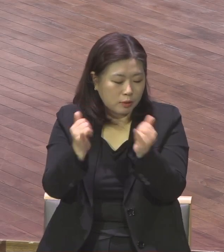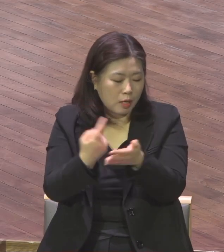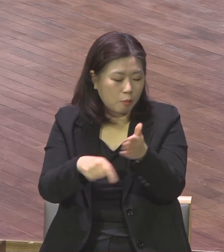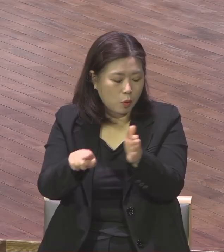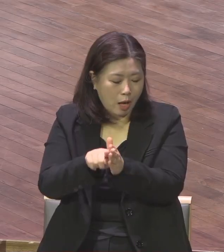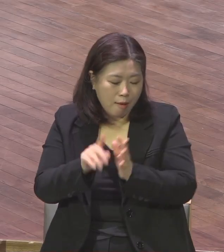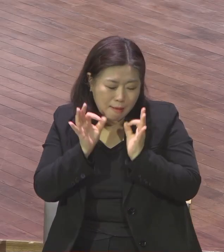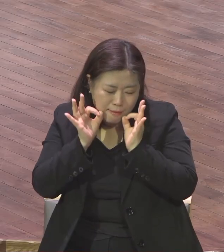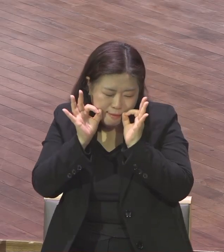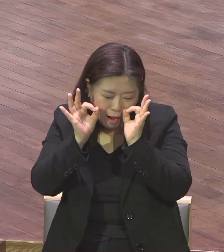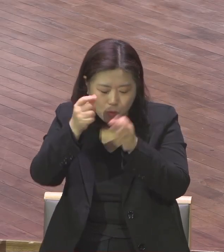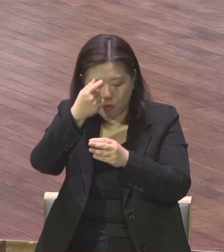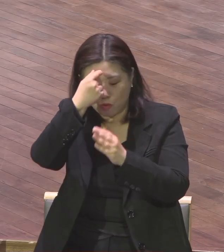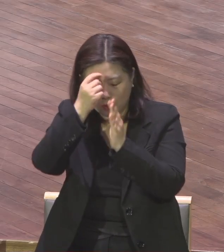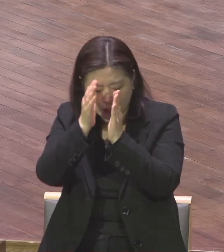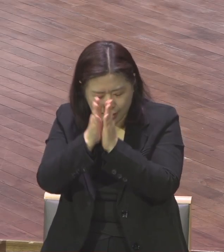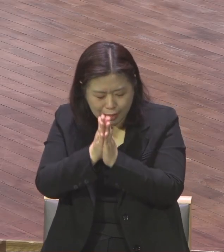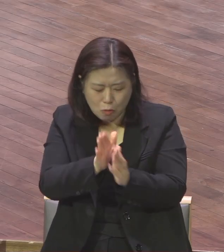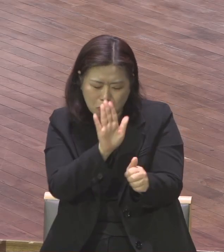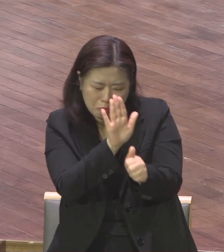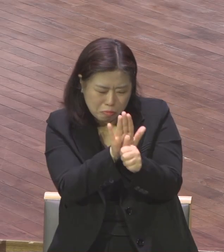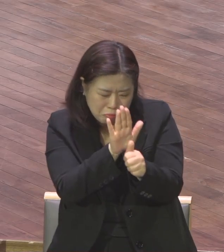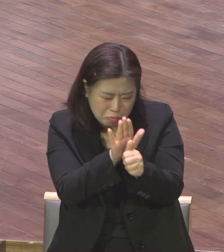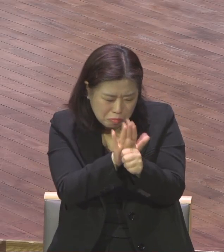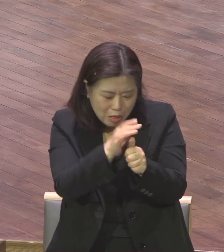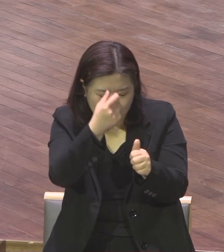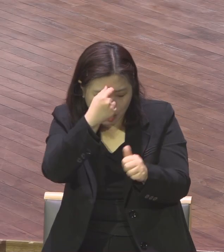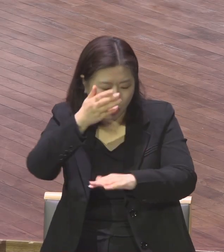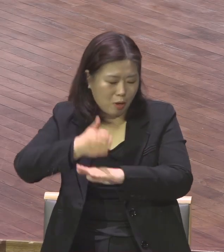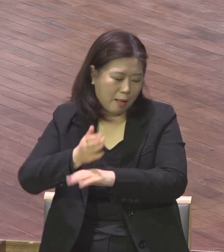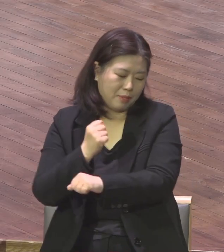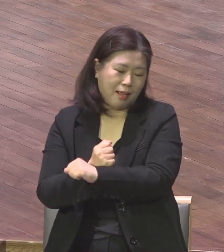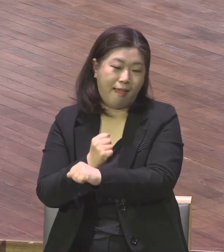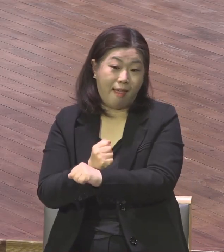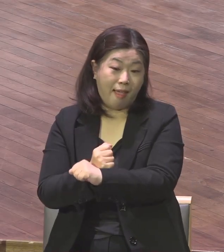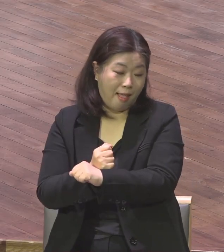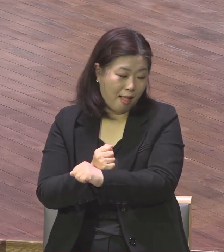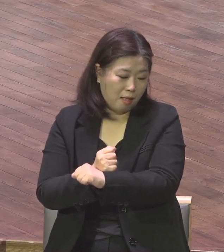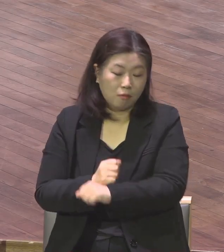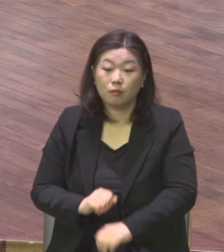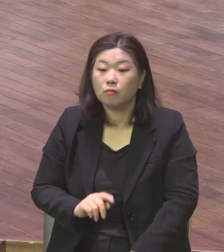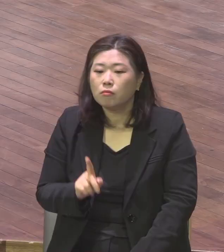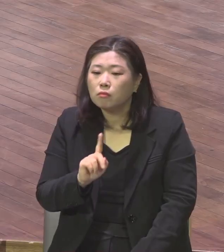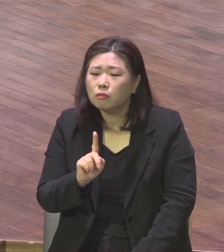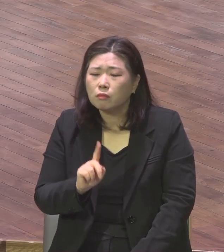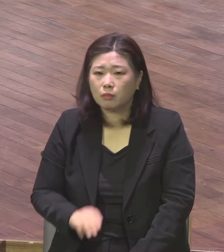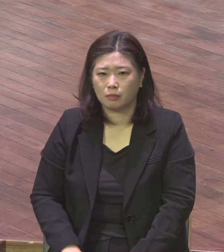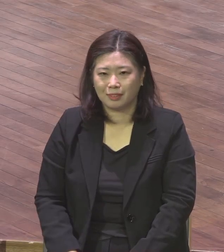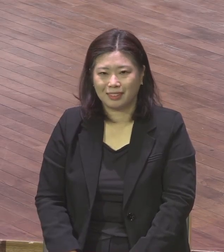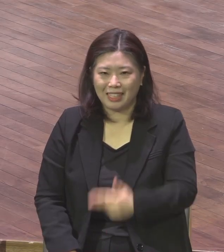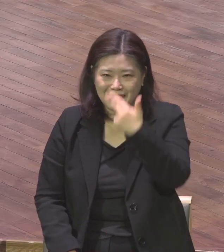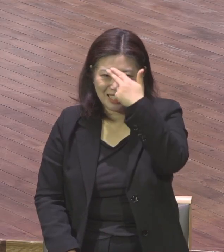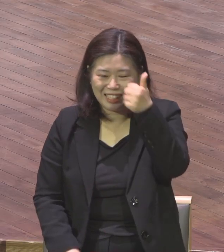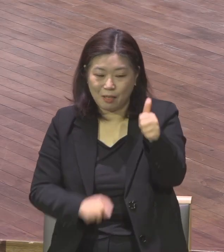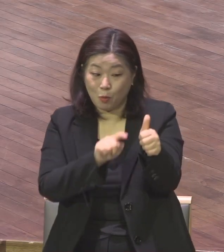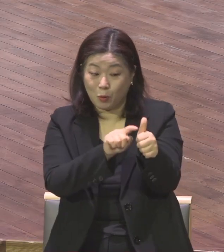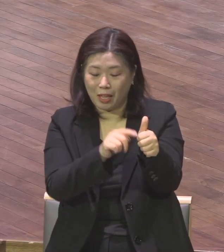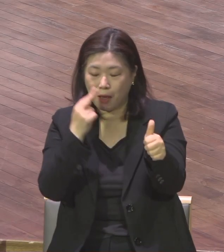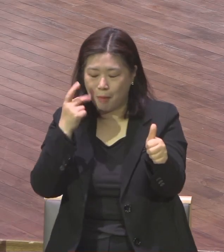위하여 간구와 기도와 도구와 감사를 하되. 사도 바울은 디모데에게